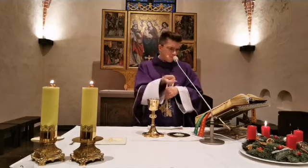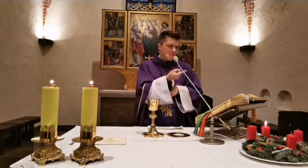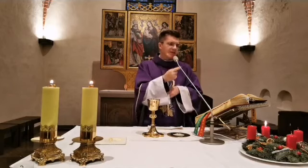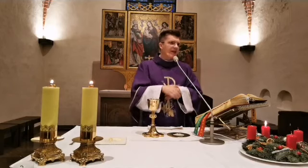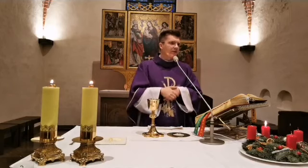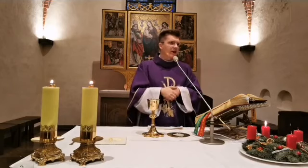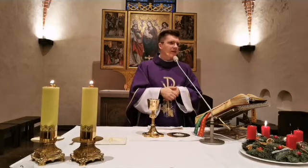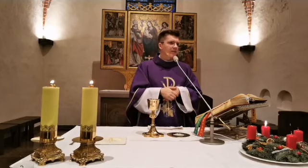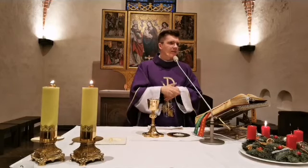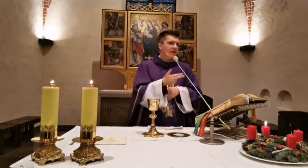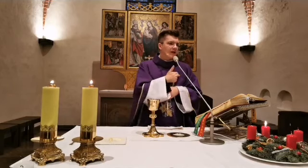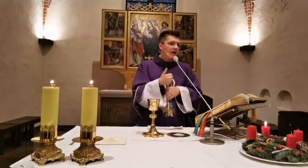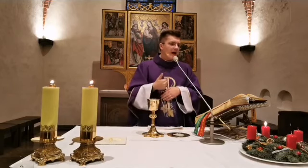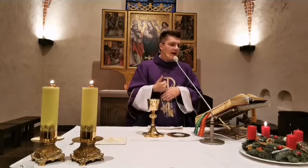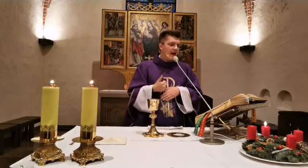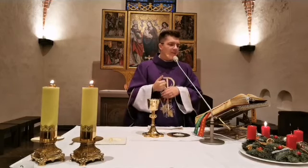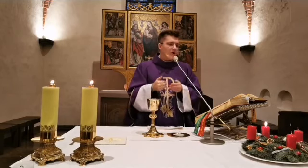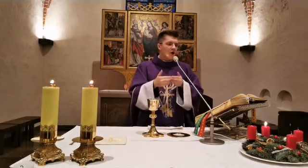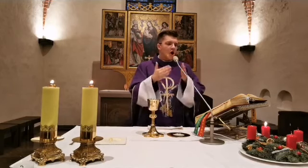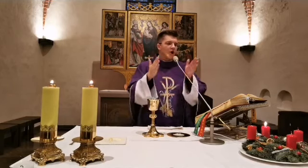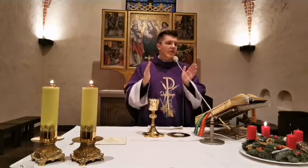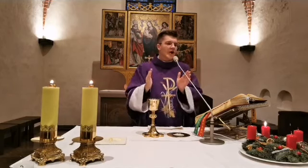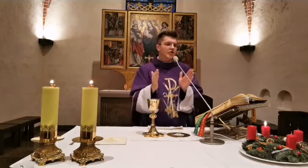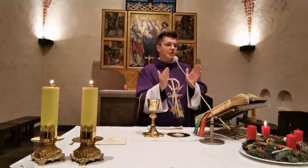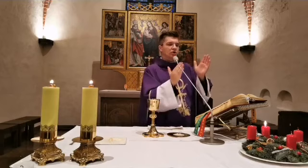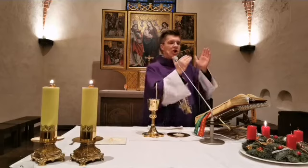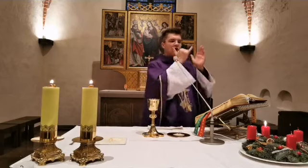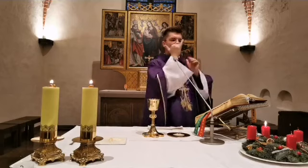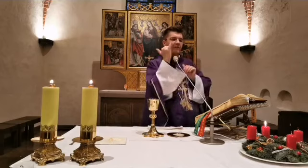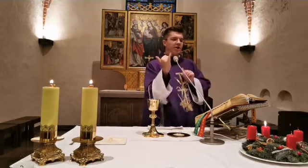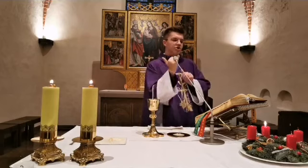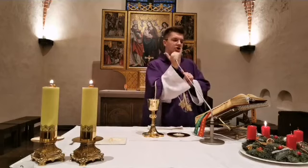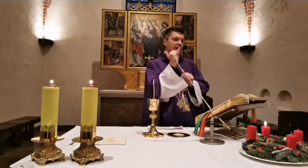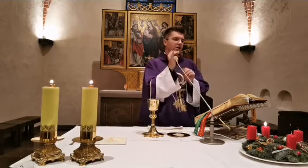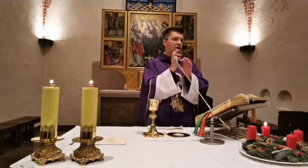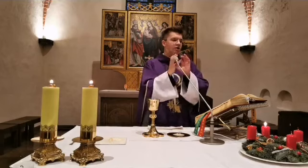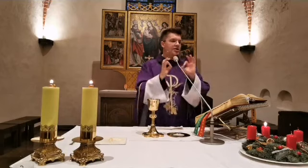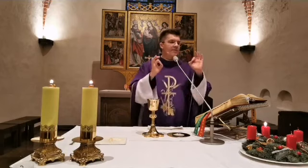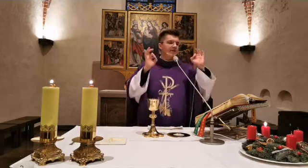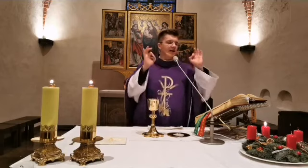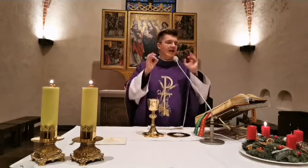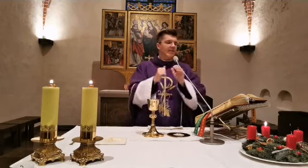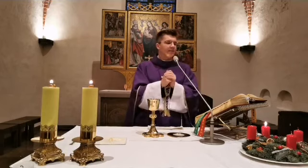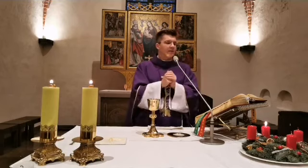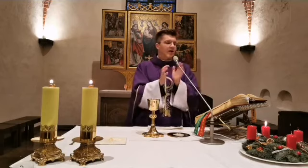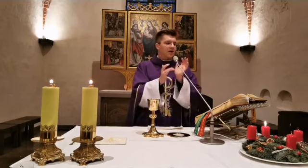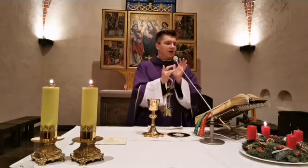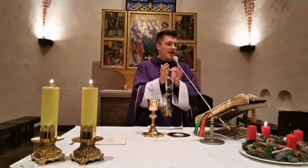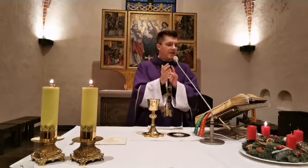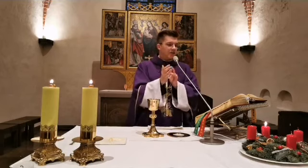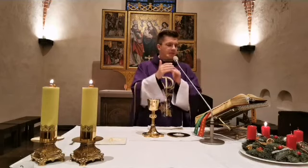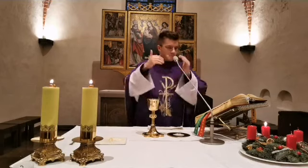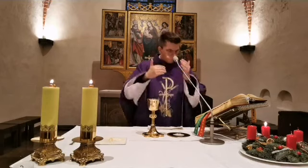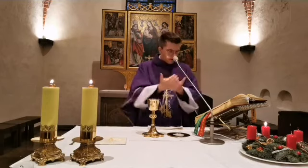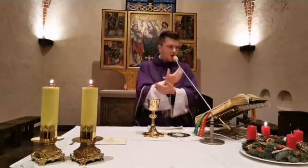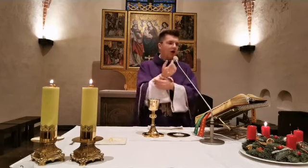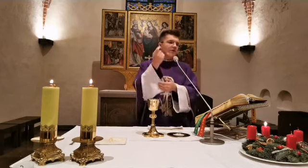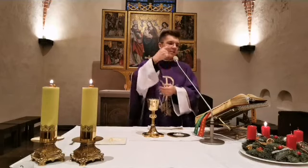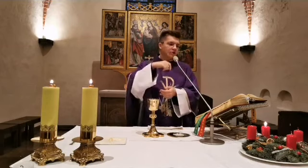odwieczne postanowienie, a nam otworzył drogę wiecznego zbawienia.